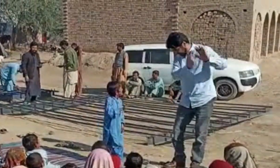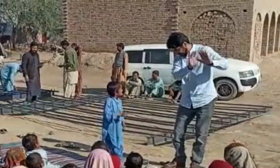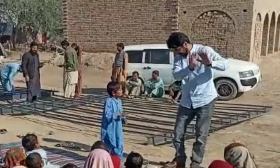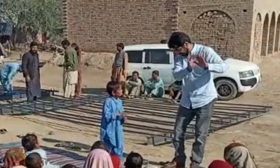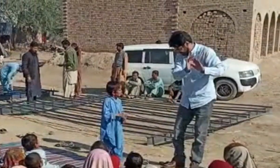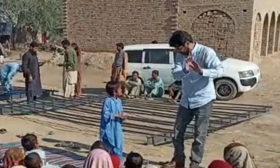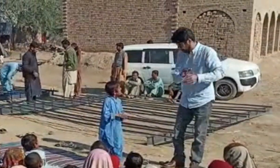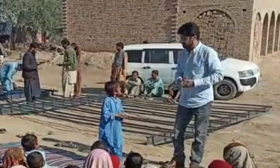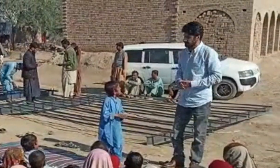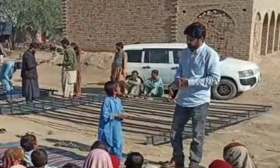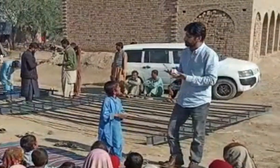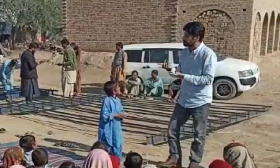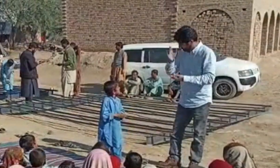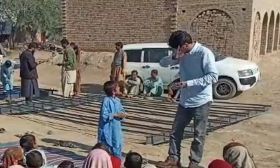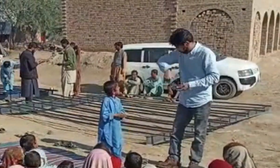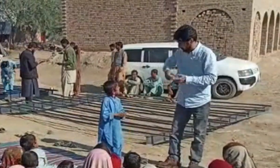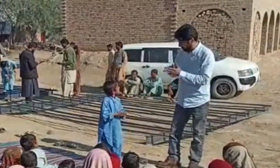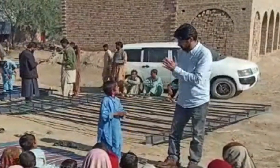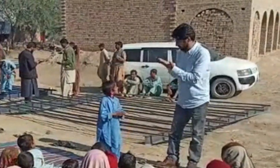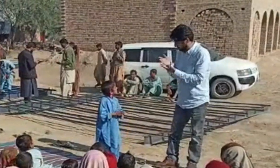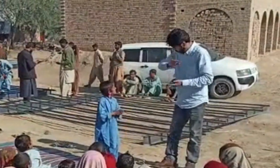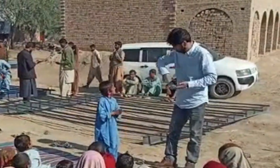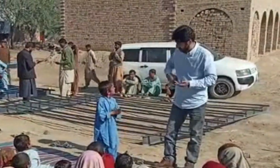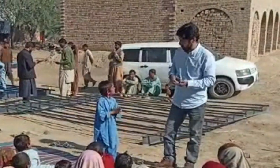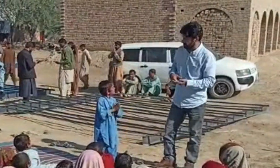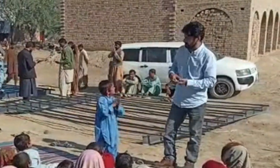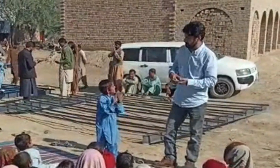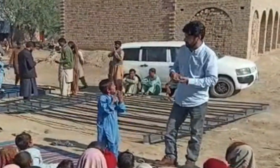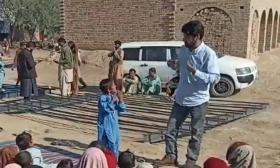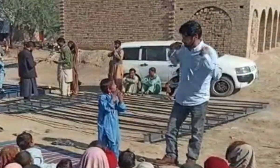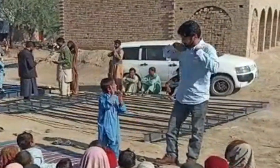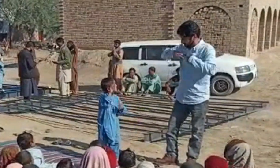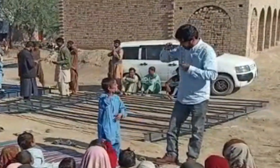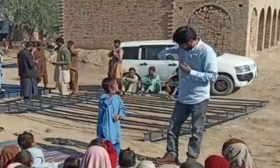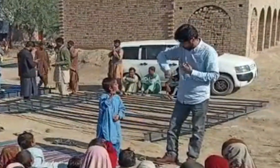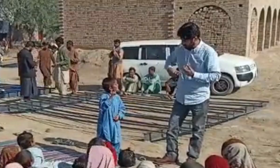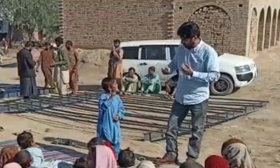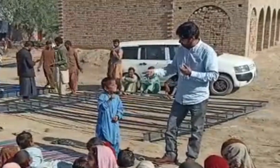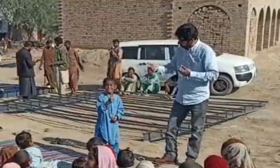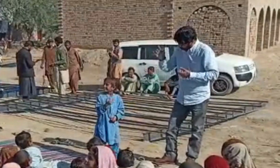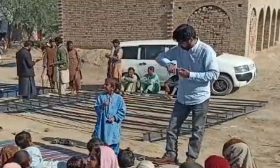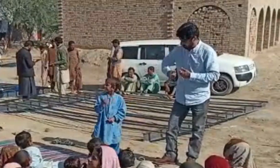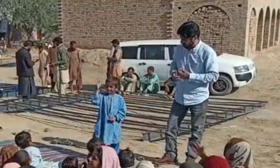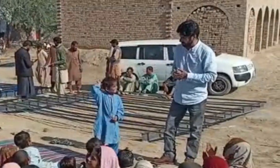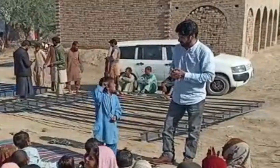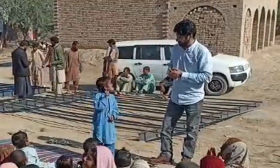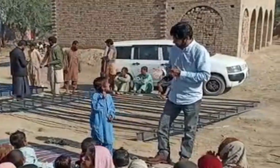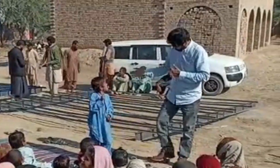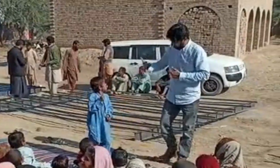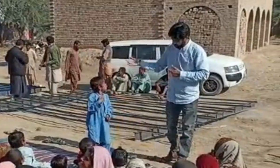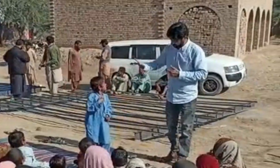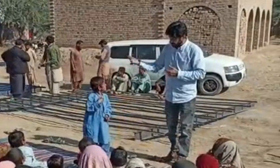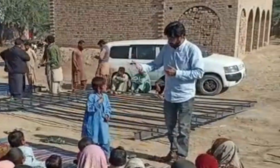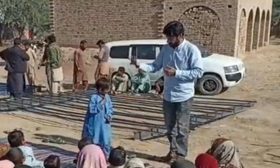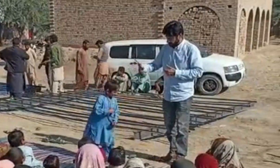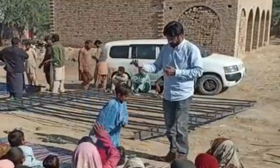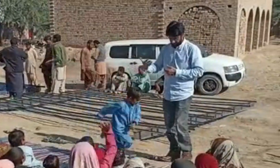دیوی زکاة خیرات اور صدقہ وہ بھی بہت اہم ہے ان بچوں کی زندگیاں بدلنے کے لئے ان کے